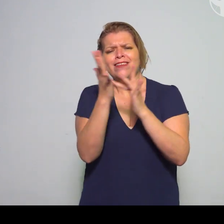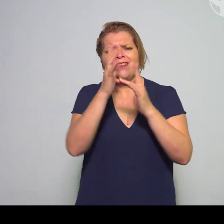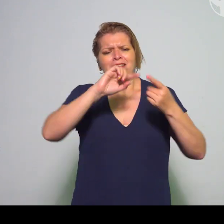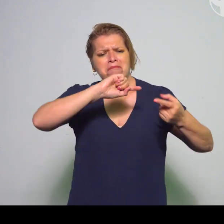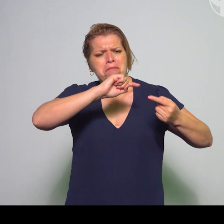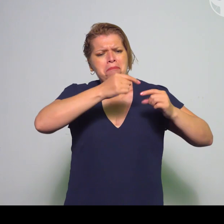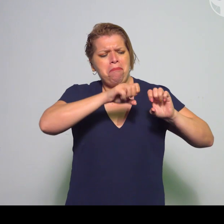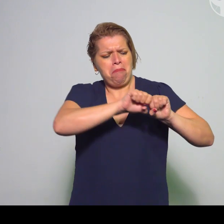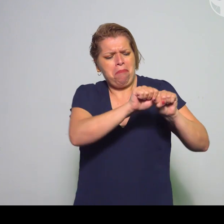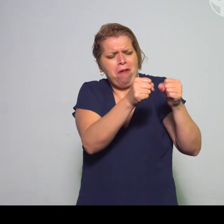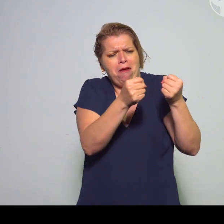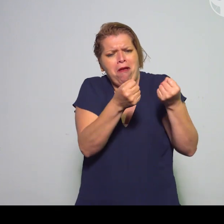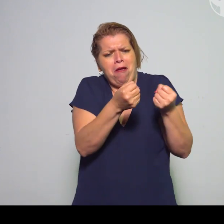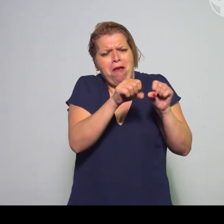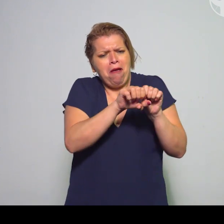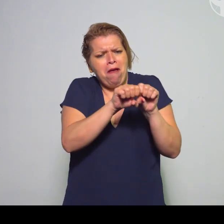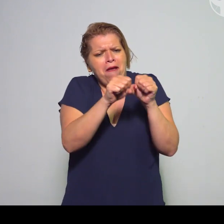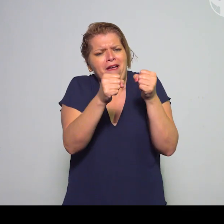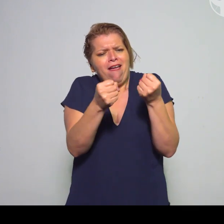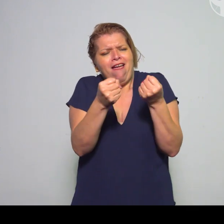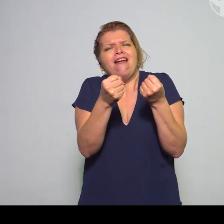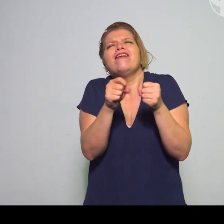quebrantado fue